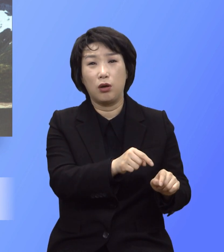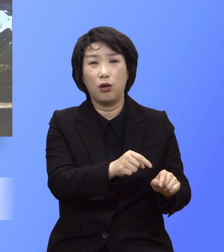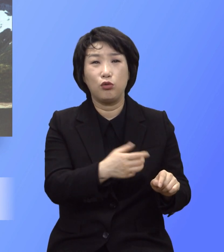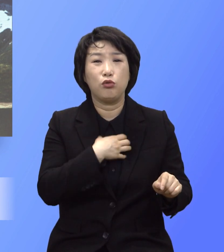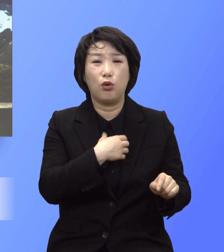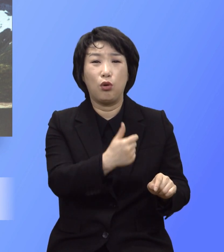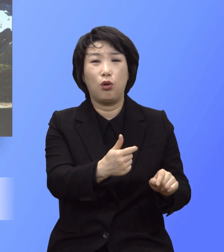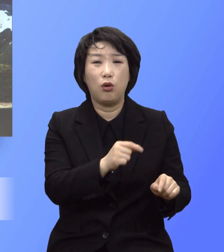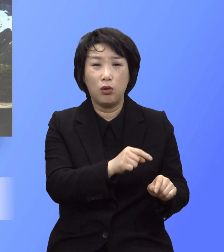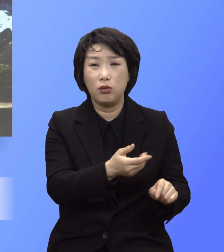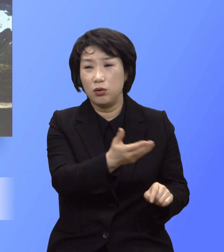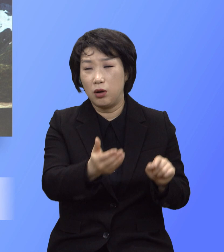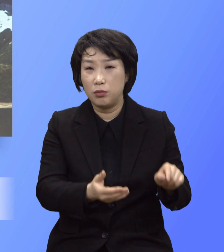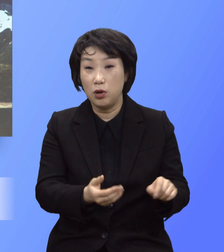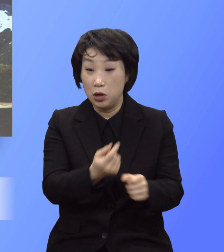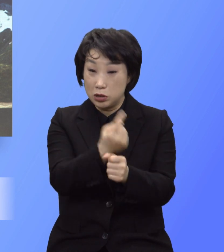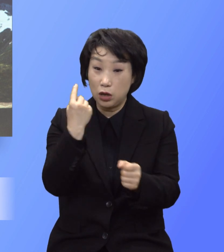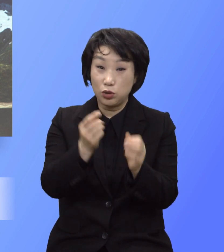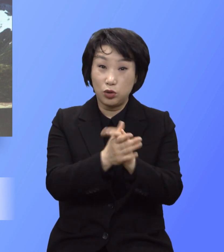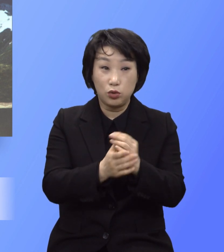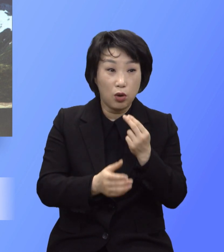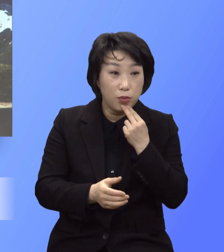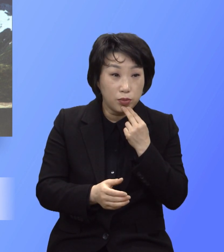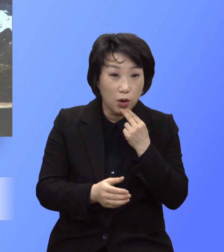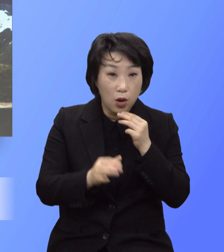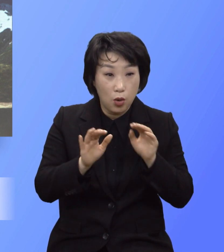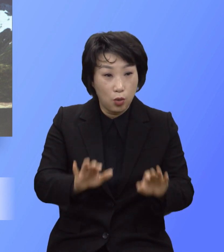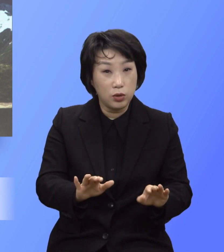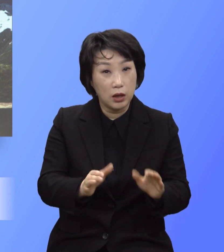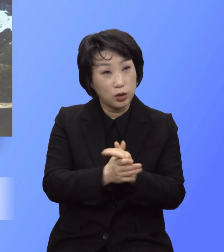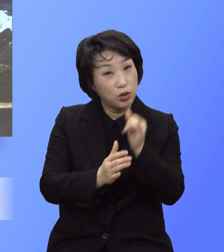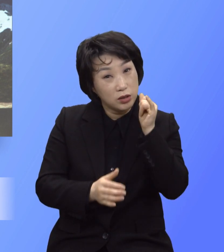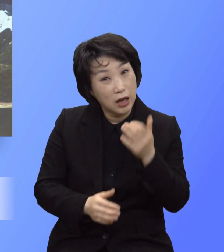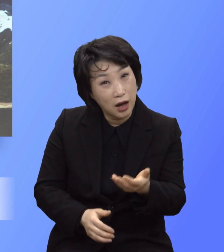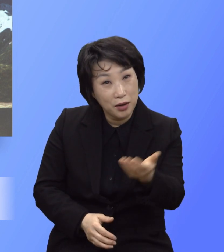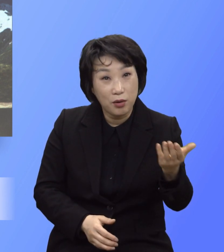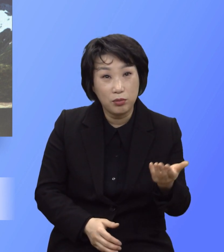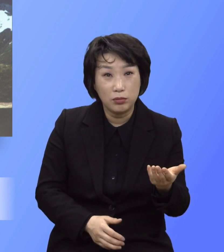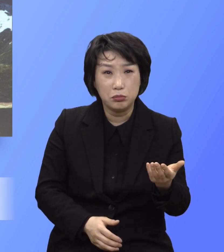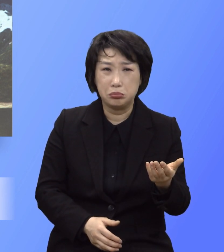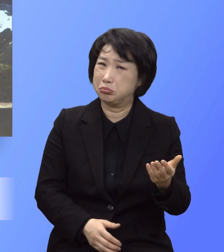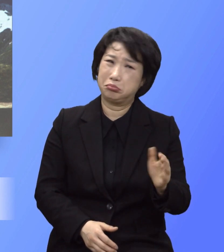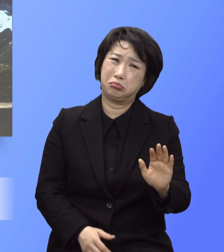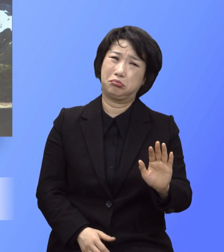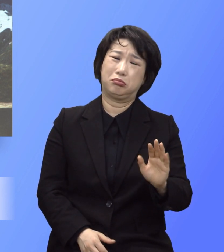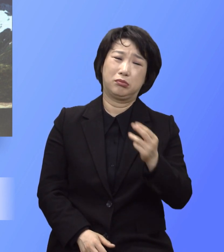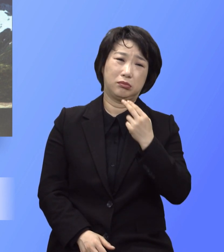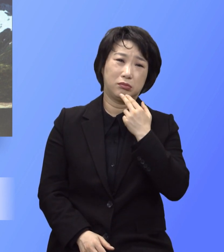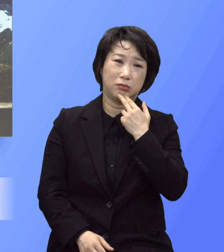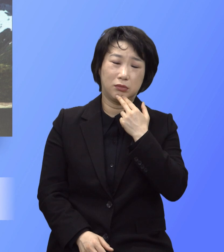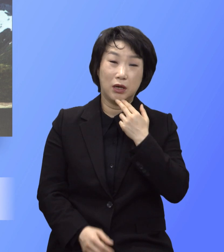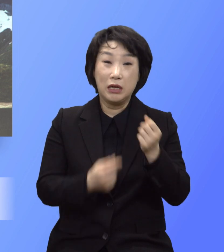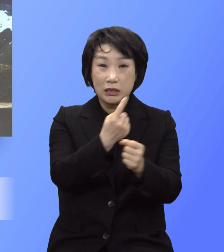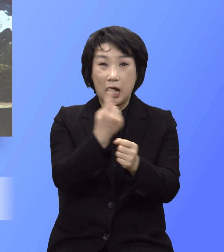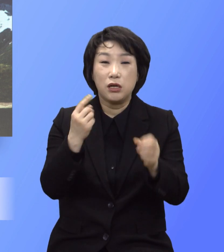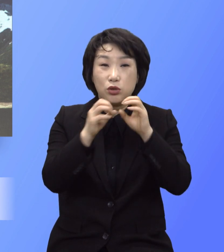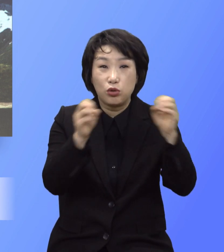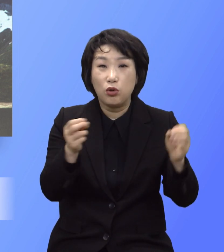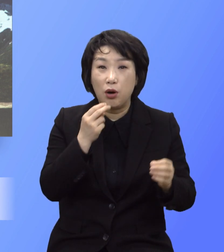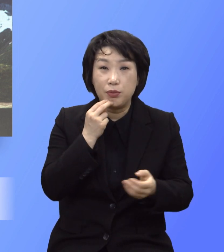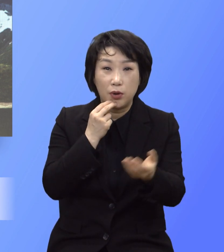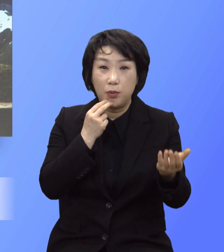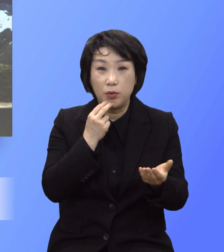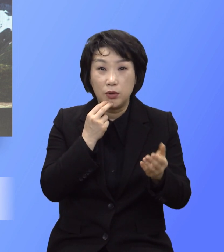가능성이 많아요. 작년에 기도하지 않는 사람 금년에 합니까? 안 하지. 작년에 전도하지